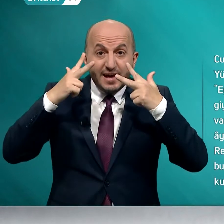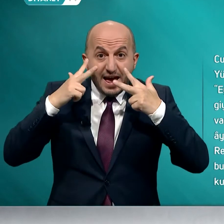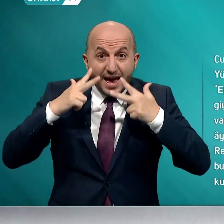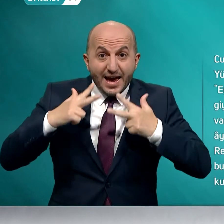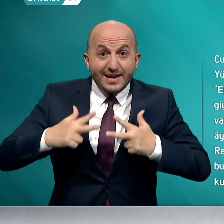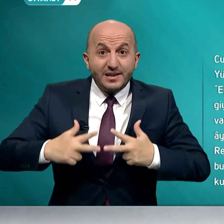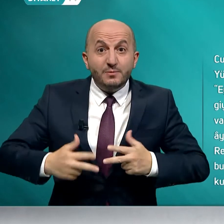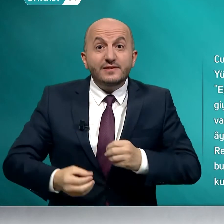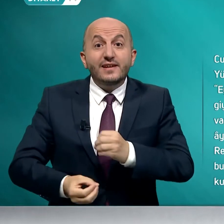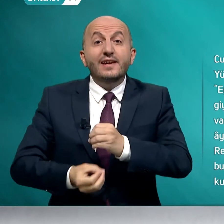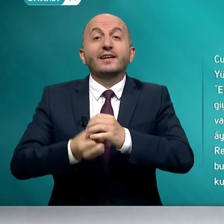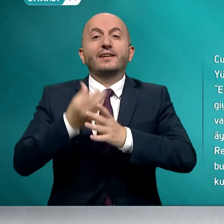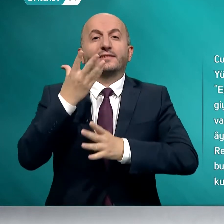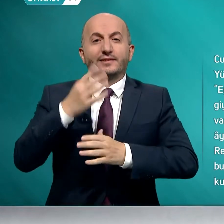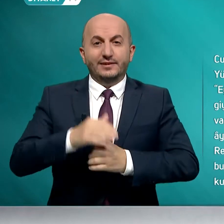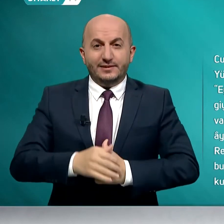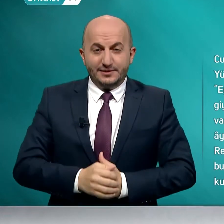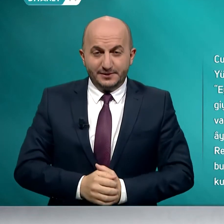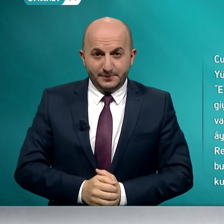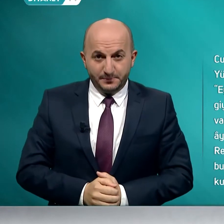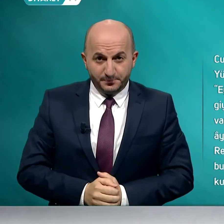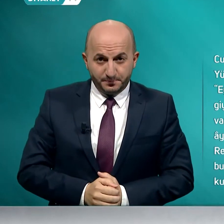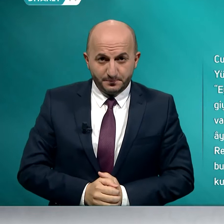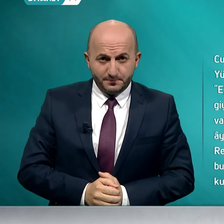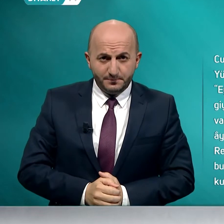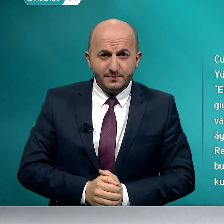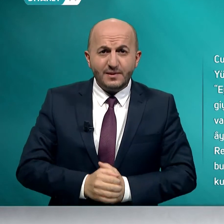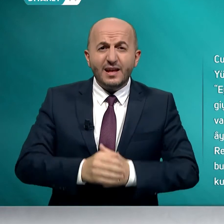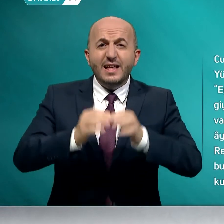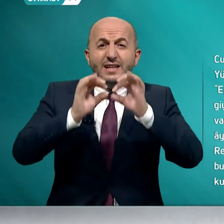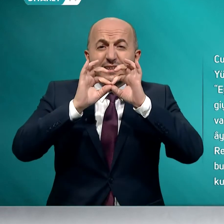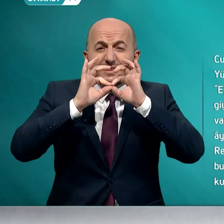süsleneceğiniz elbise yarattık.